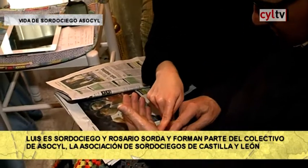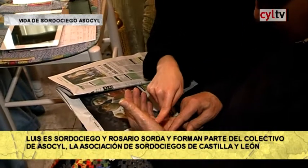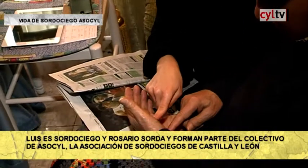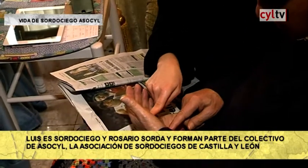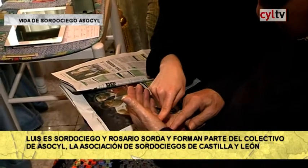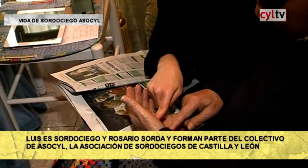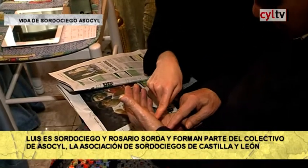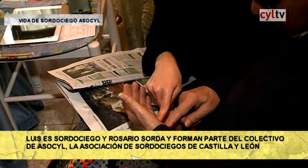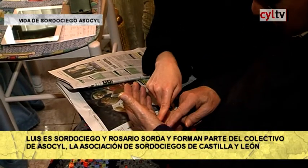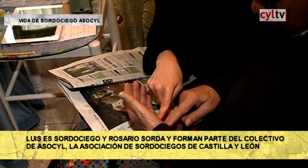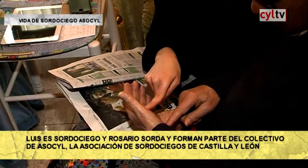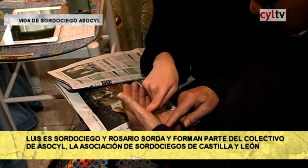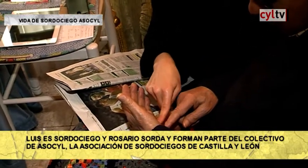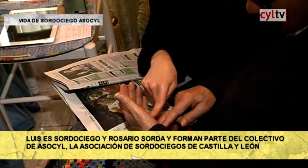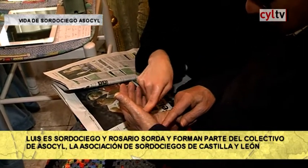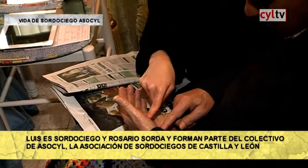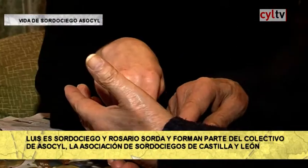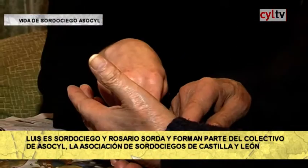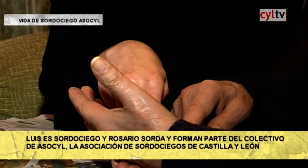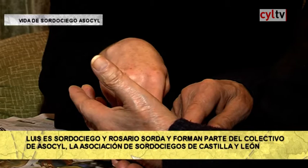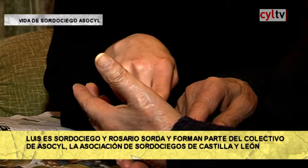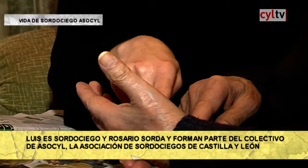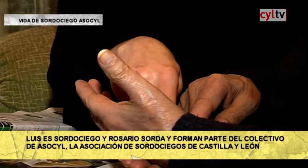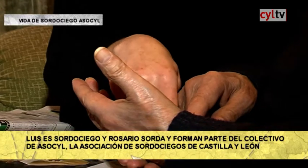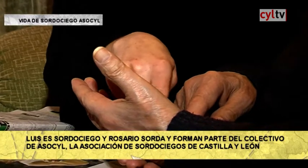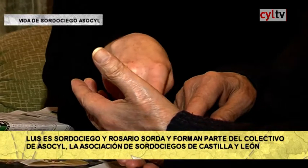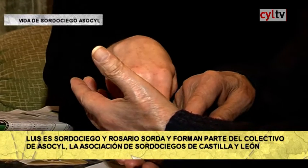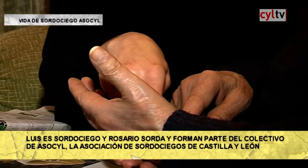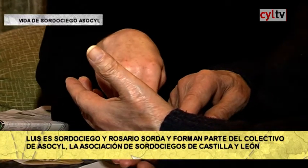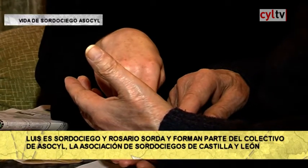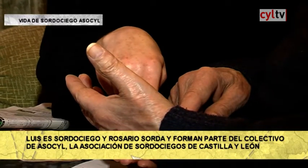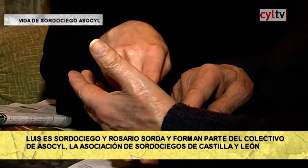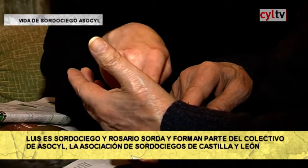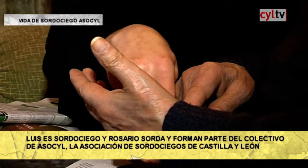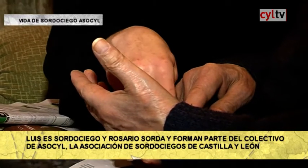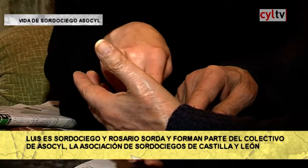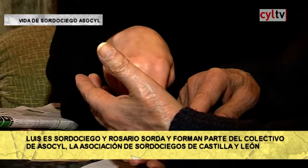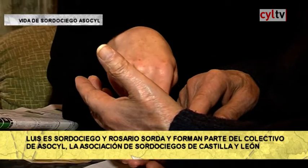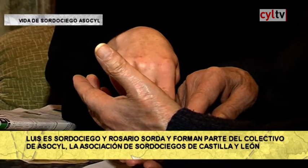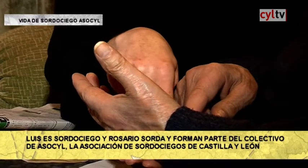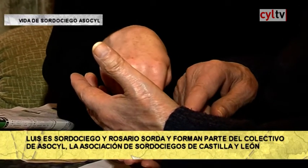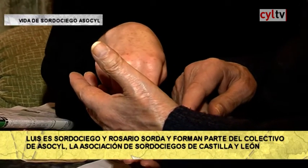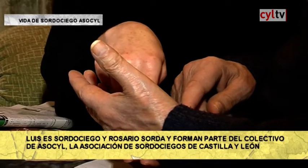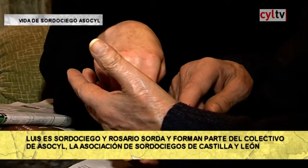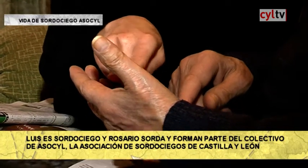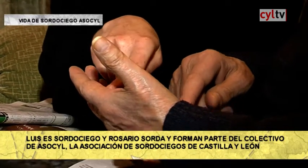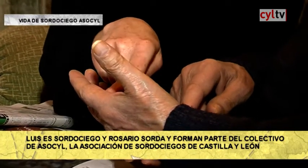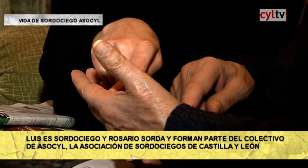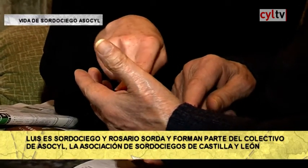Claro, Ciara, nosotros hemos entrado en casa de Luis, que vive con su mujer. Con su mujer, ¿no? Rosario. ¿Cómo nos